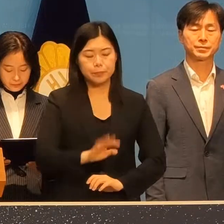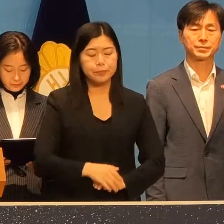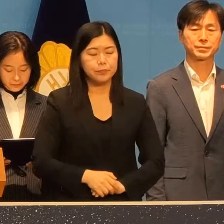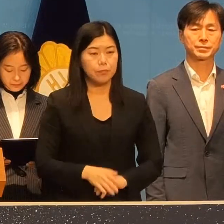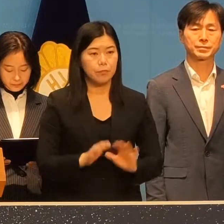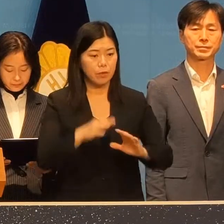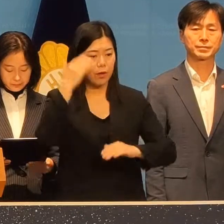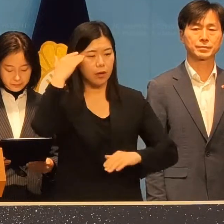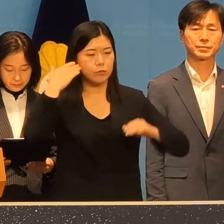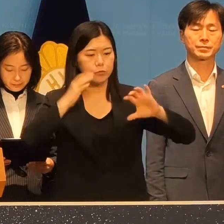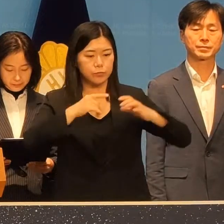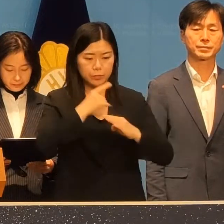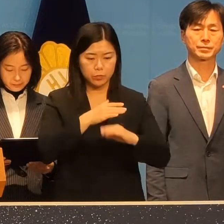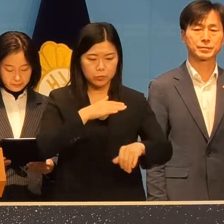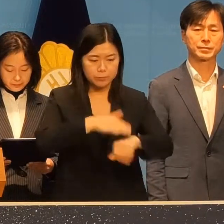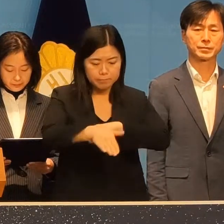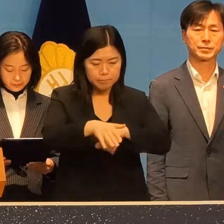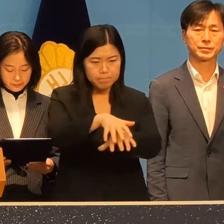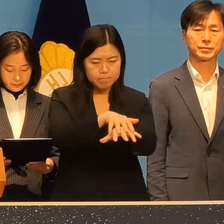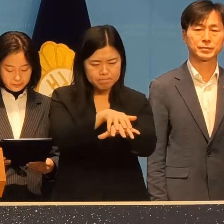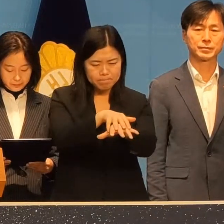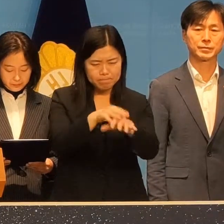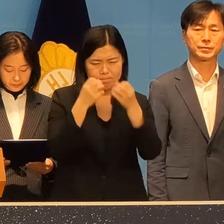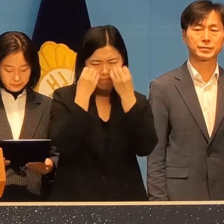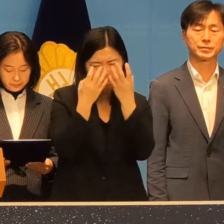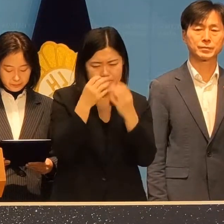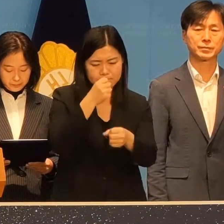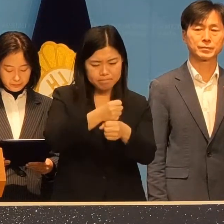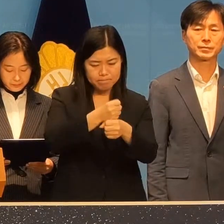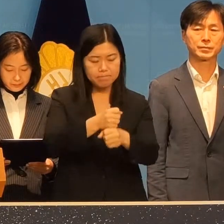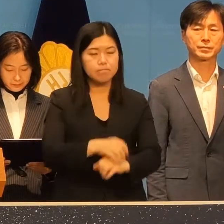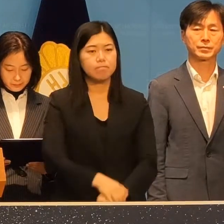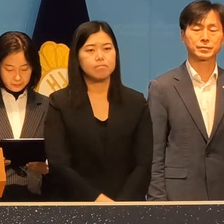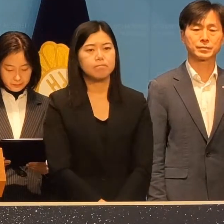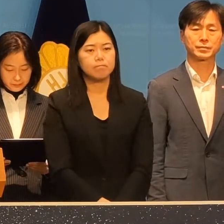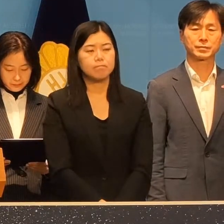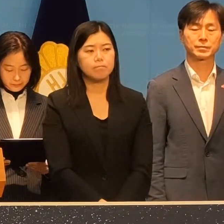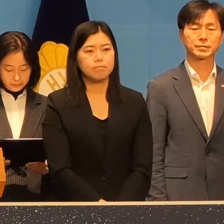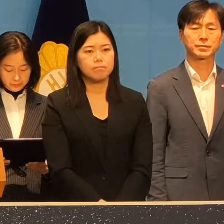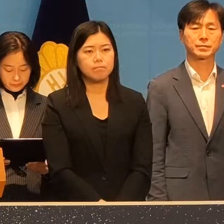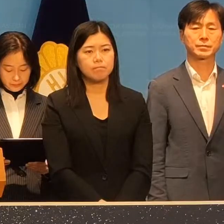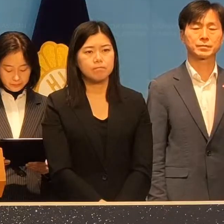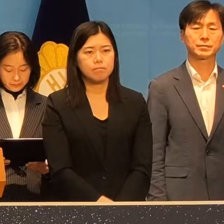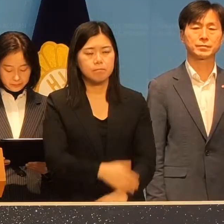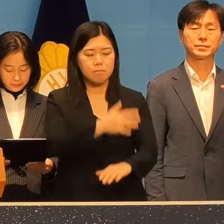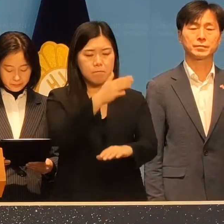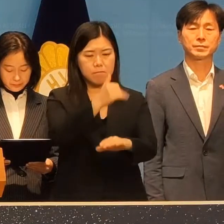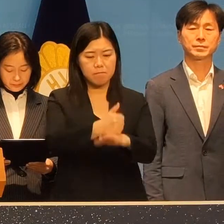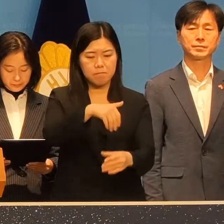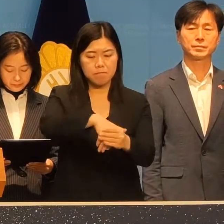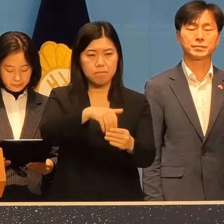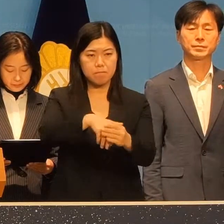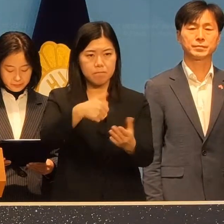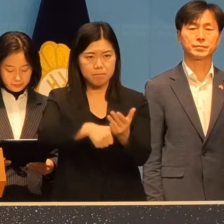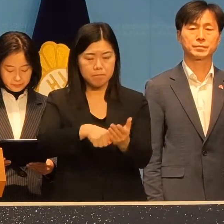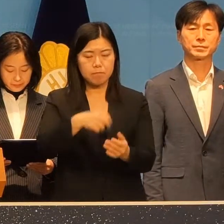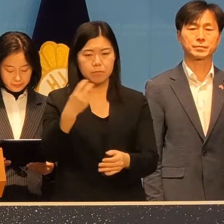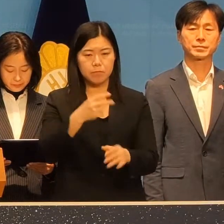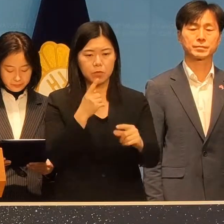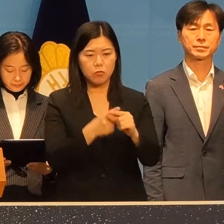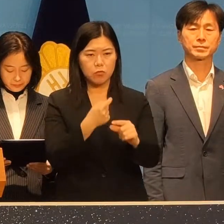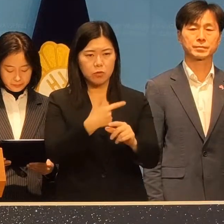대한민국 민주주의의 구조를 다시 세우는 일입니다. 결선투표제 도입, 중대선거구제